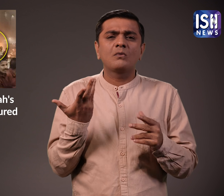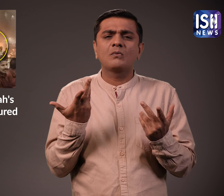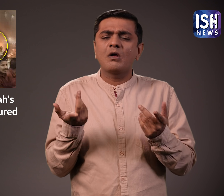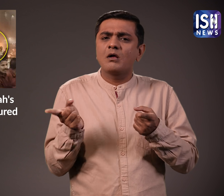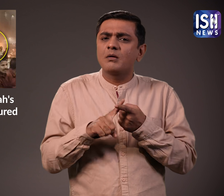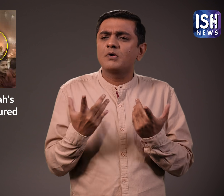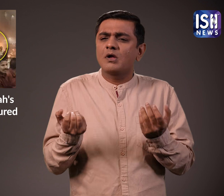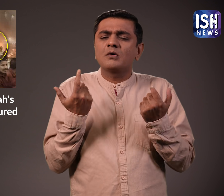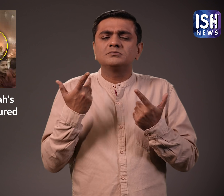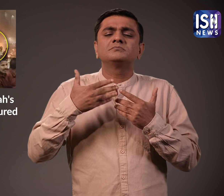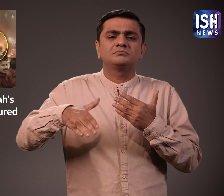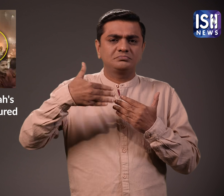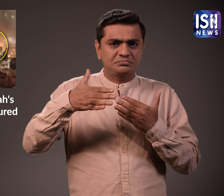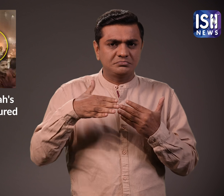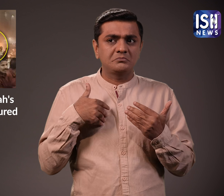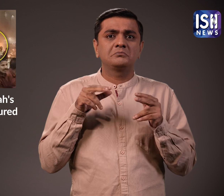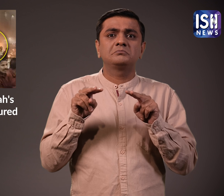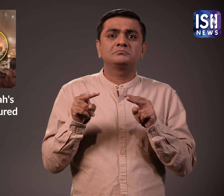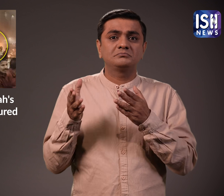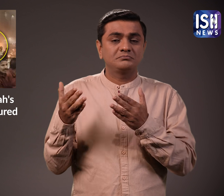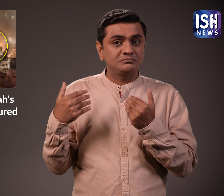वे विस्वोट के कारणों की जाँच करेंगे